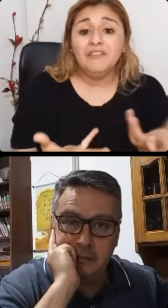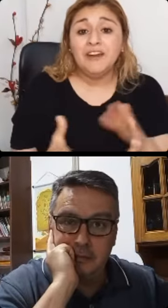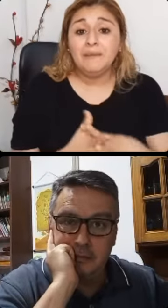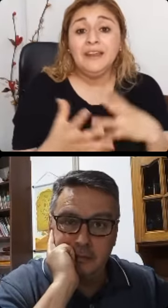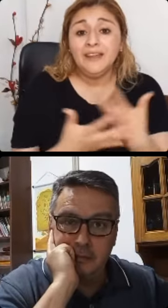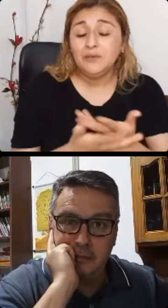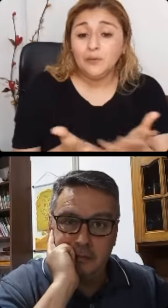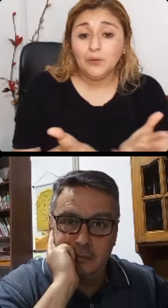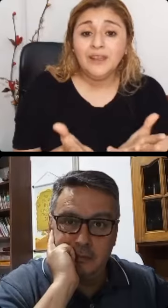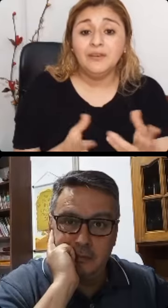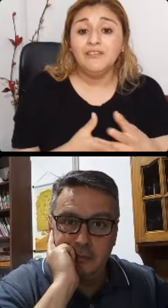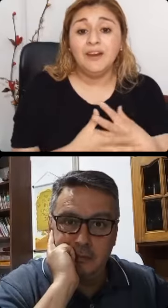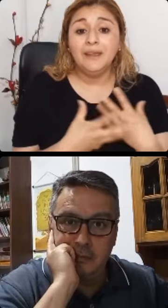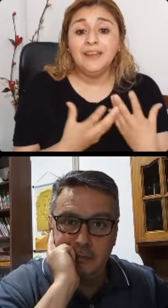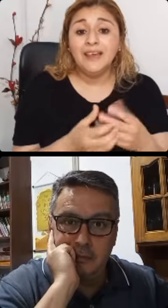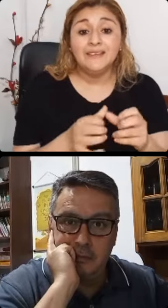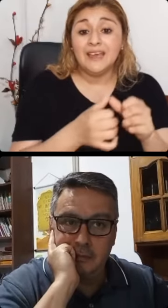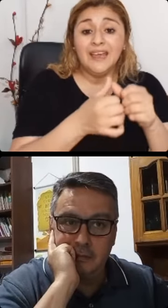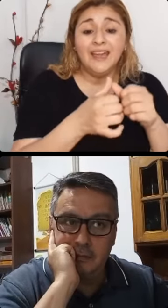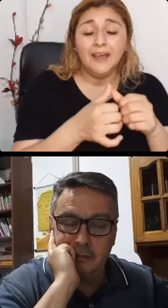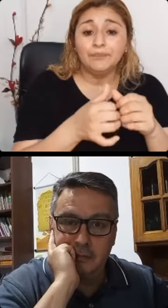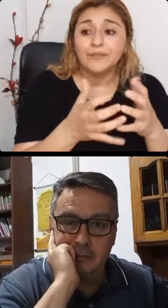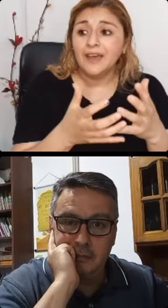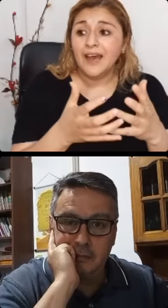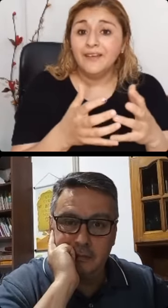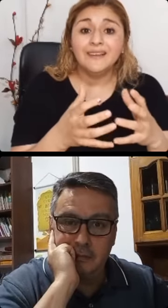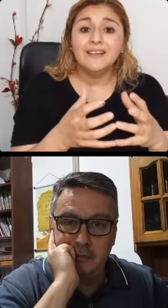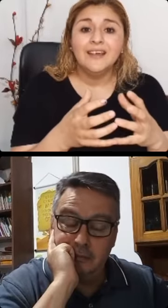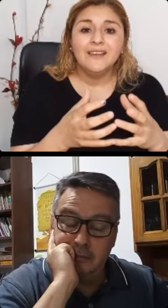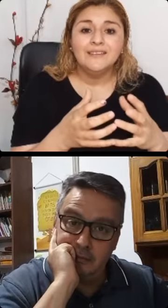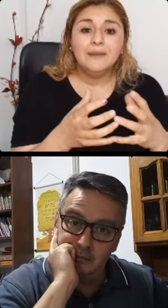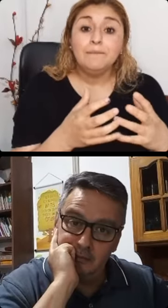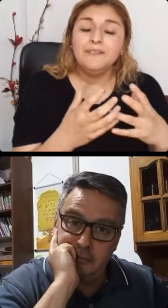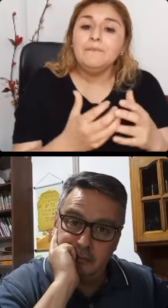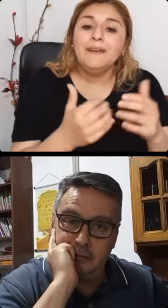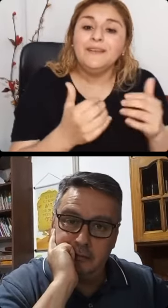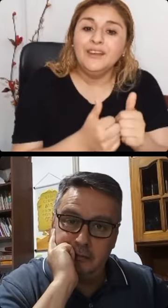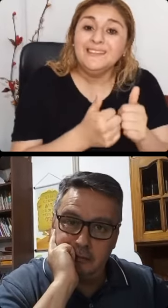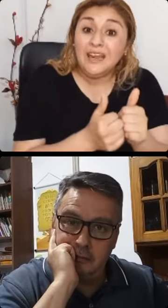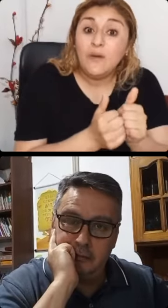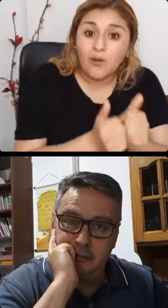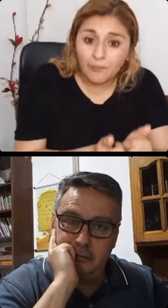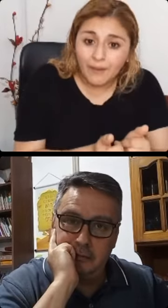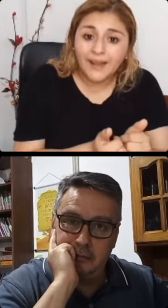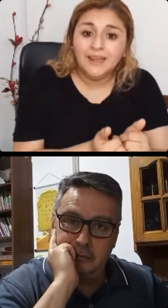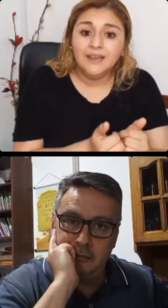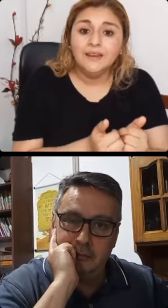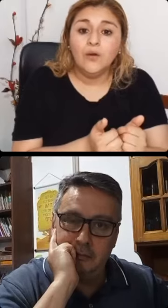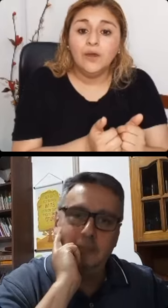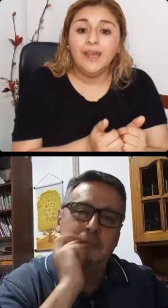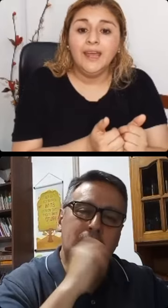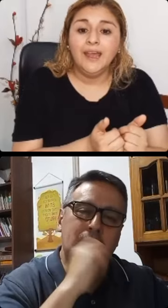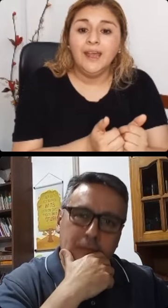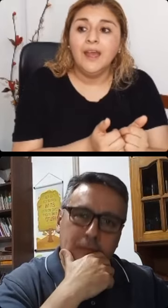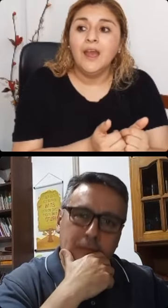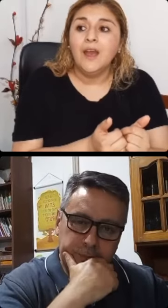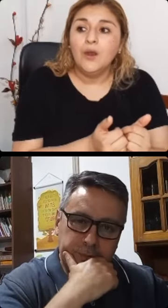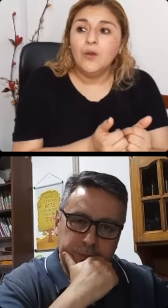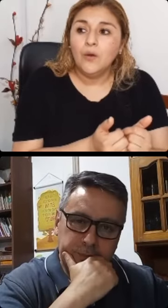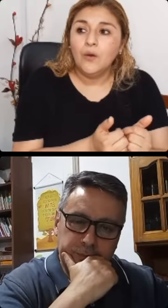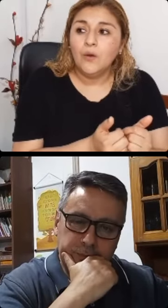vivía en una familia destruida, una familia sin personas que lo acompañen o que